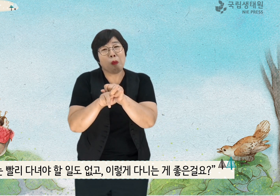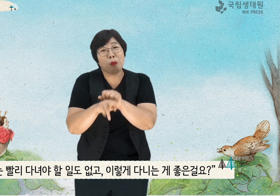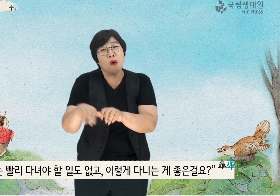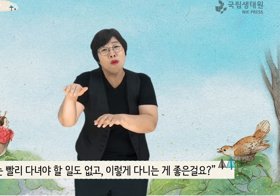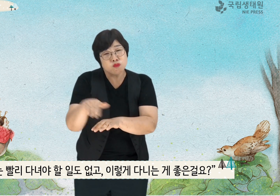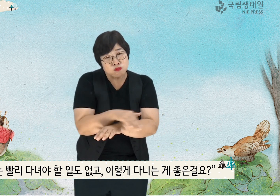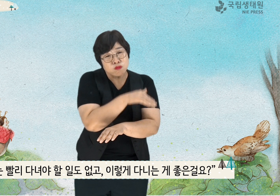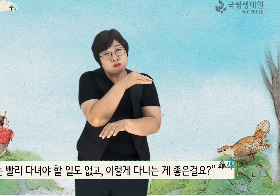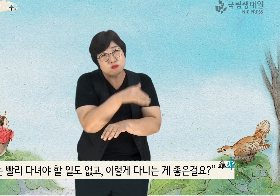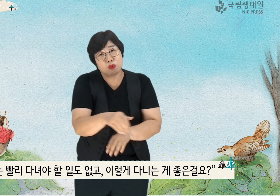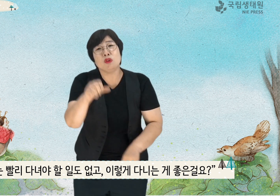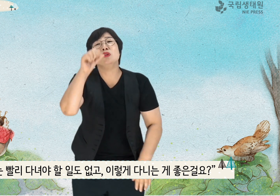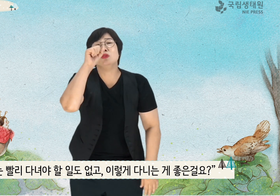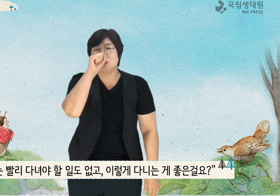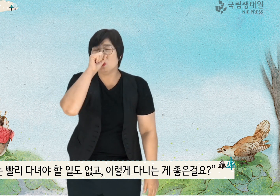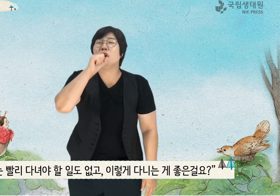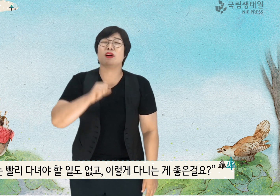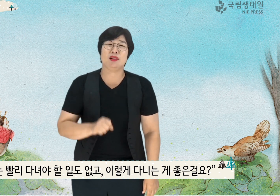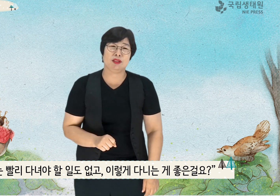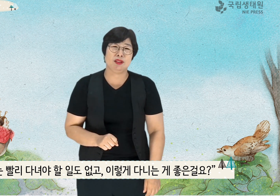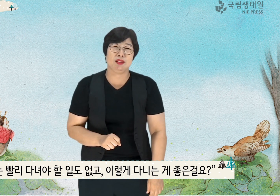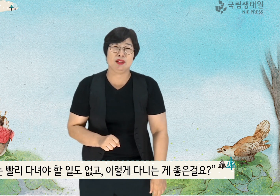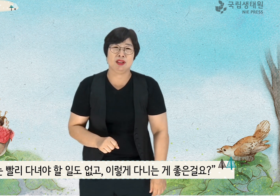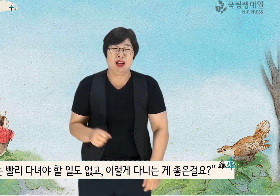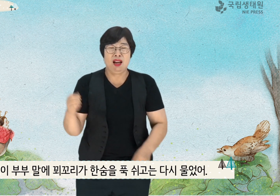다니는 게 좋은걸요.